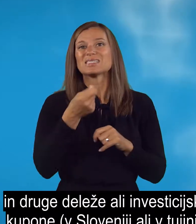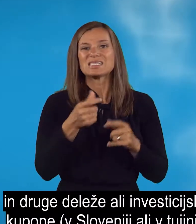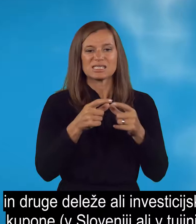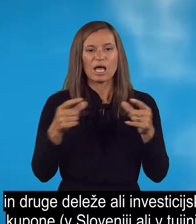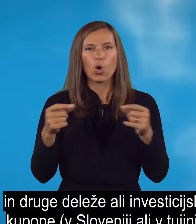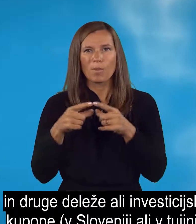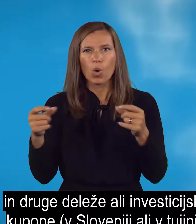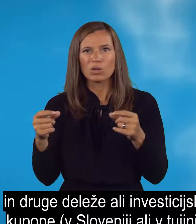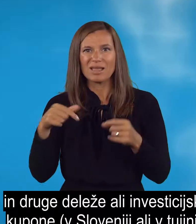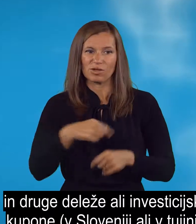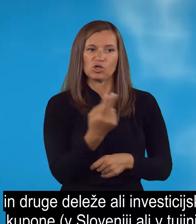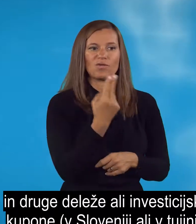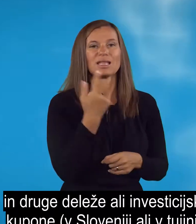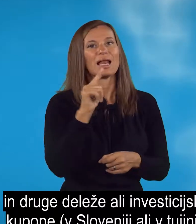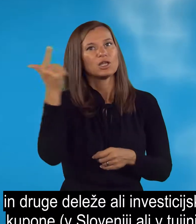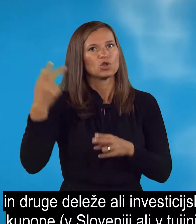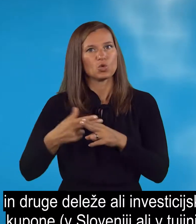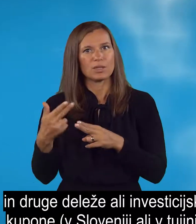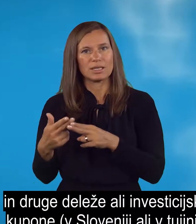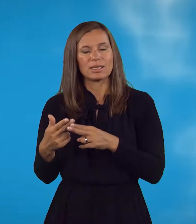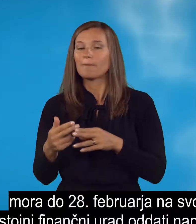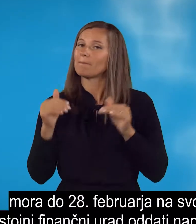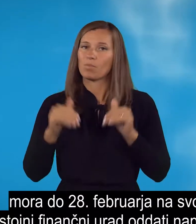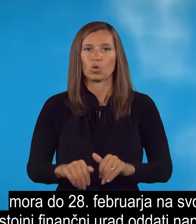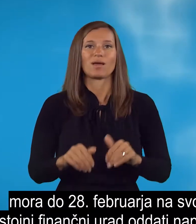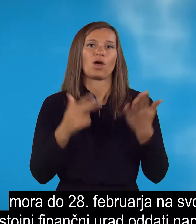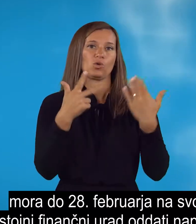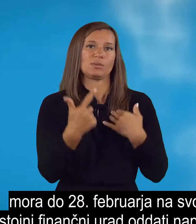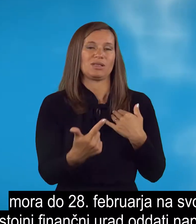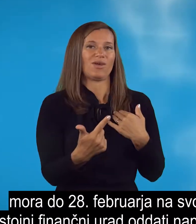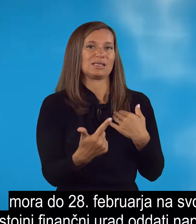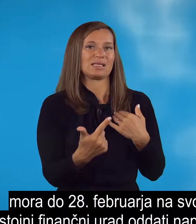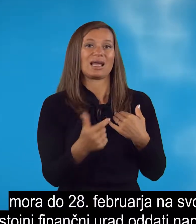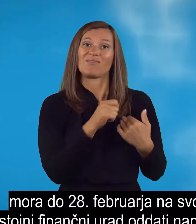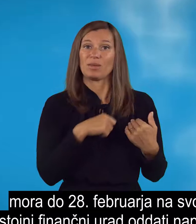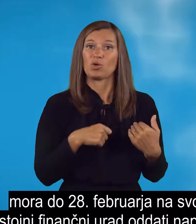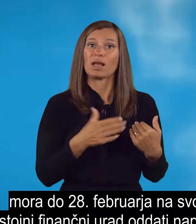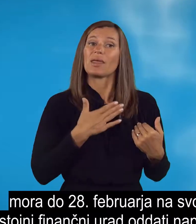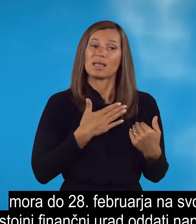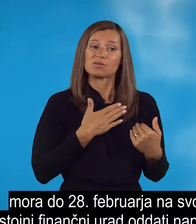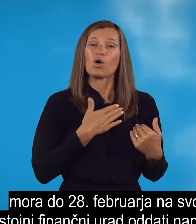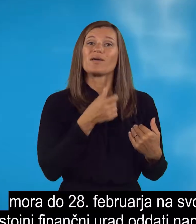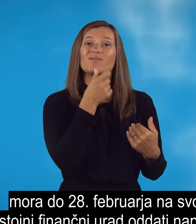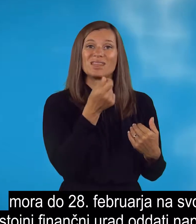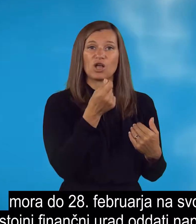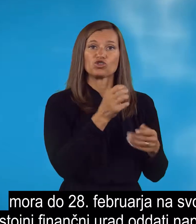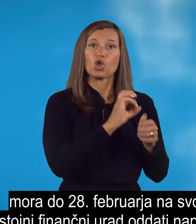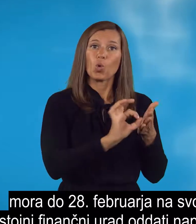kupone v Sloveniji ali v tujini, mora do 28. februarja na svoj pristojni finančni urad